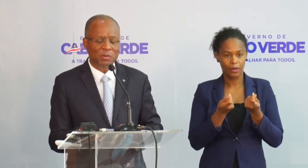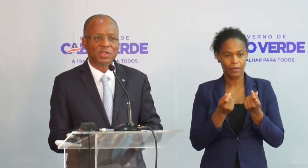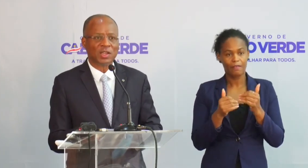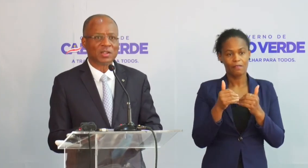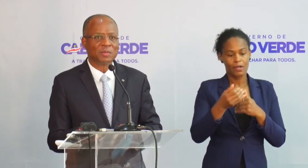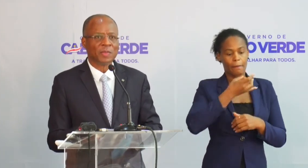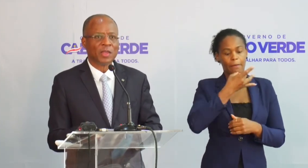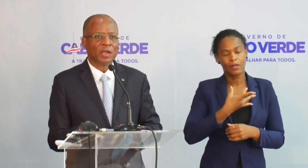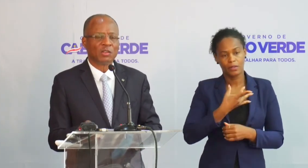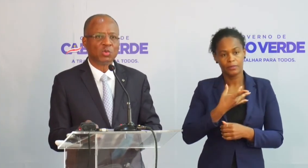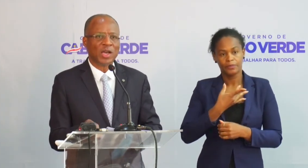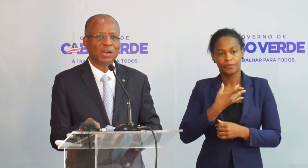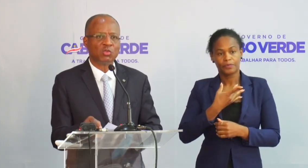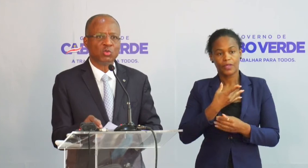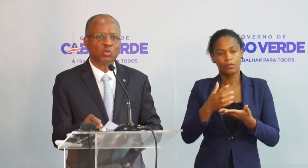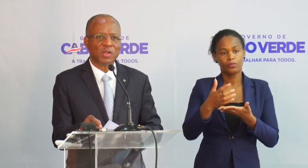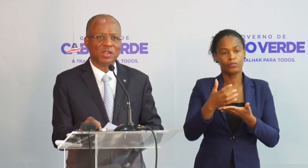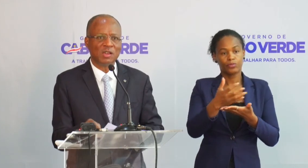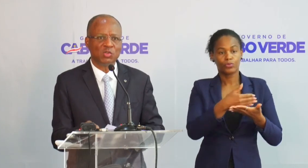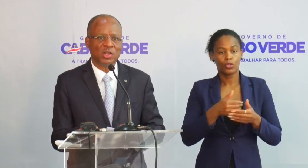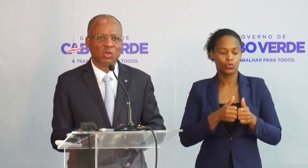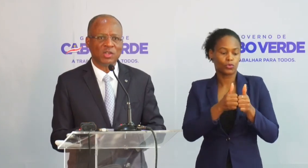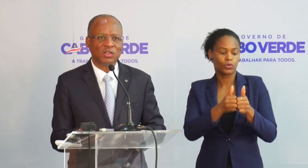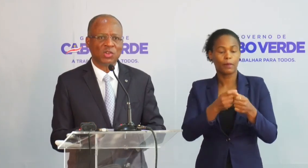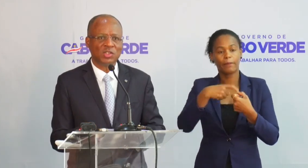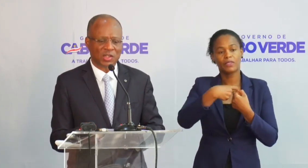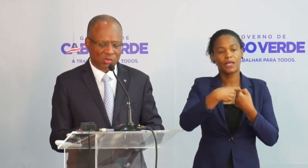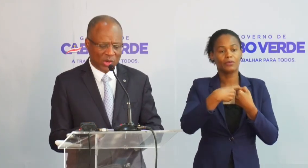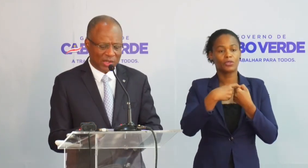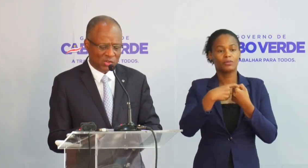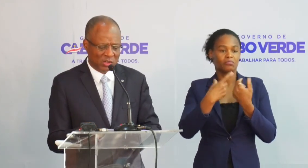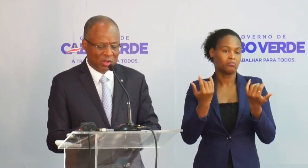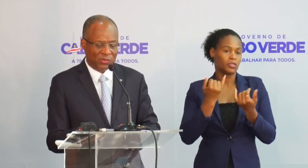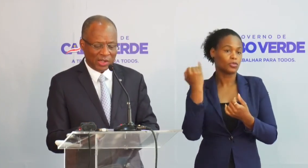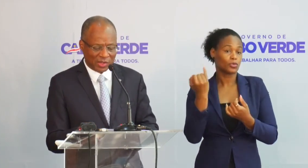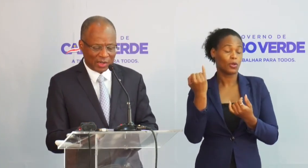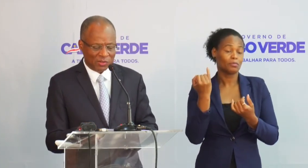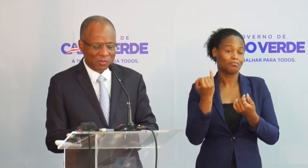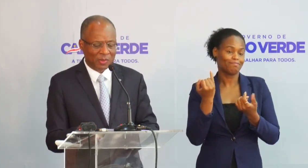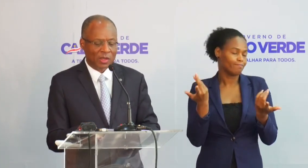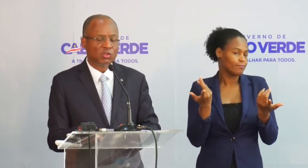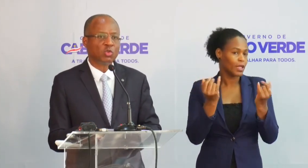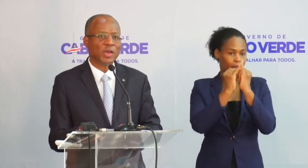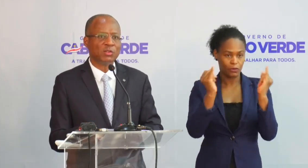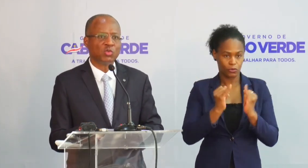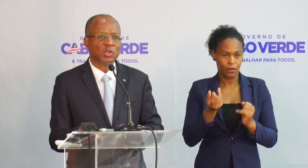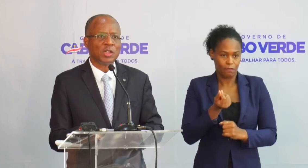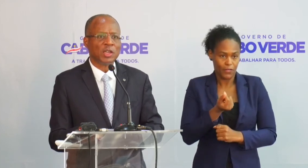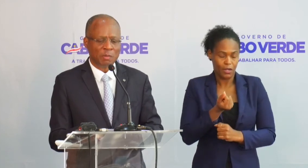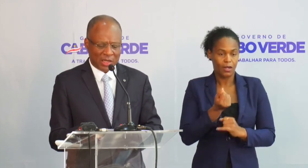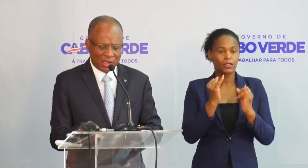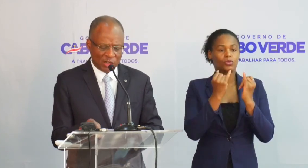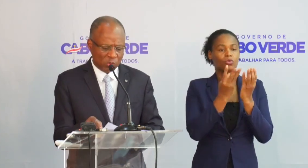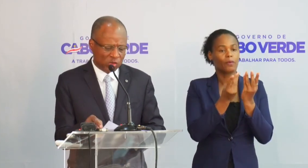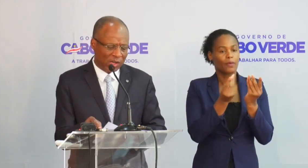vai permitir acionar junto dos parceiros e das organizações internacionais financeiras instrumentos